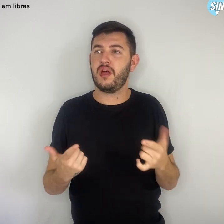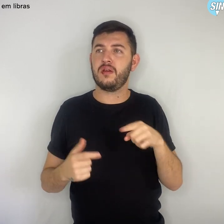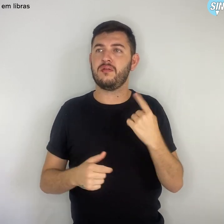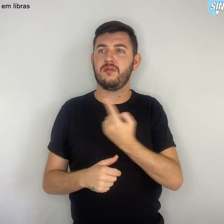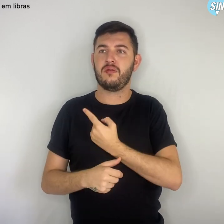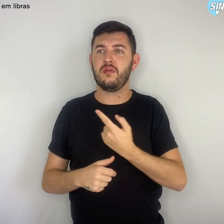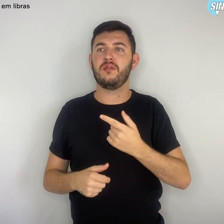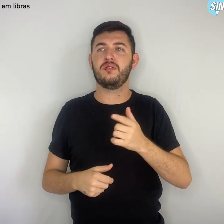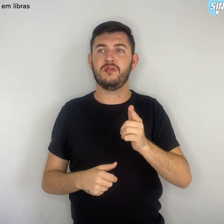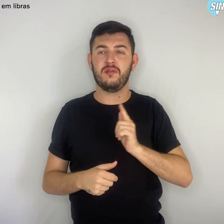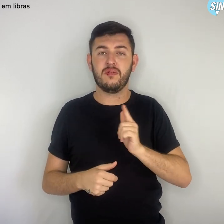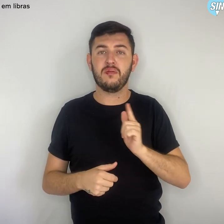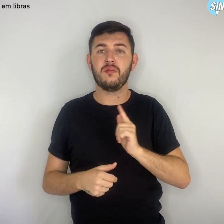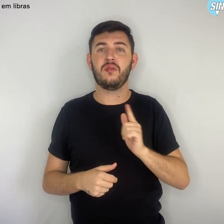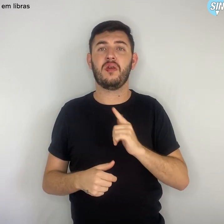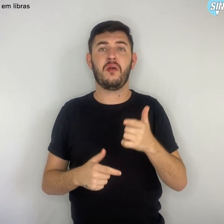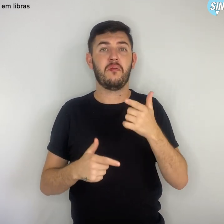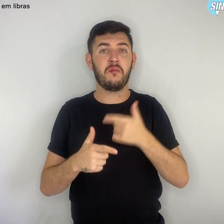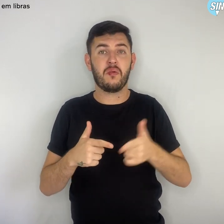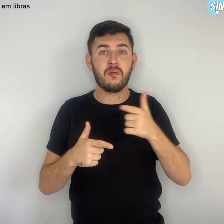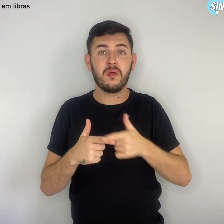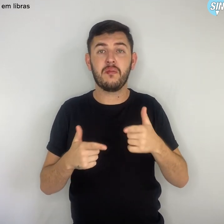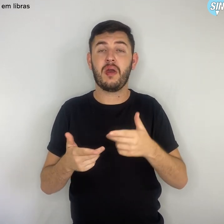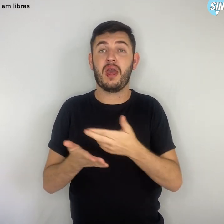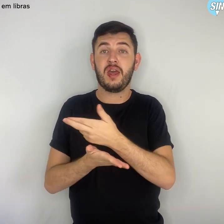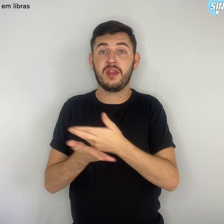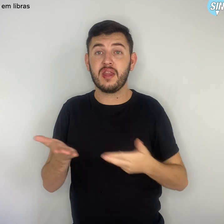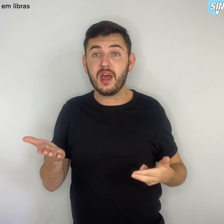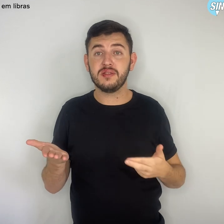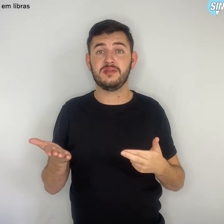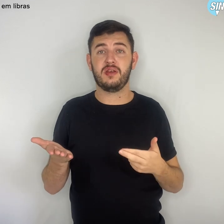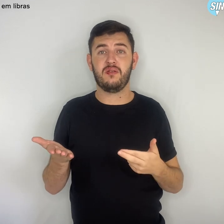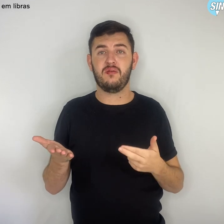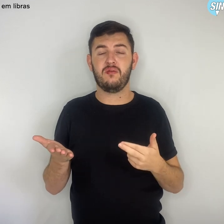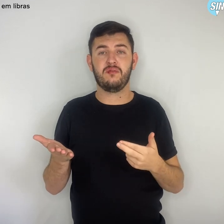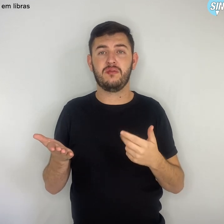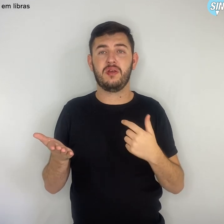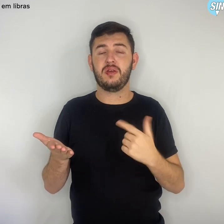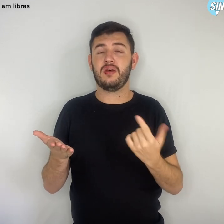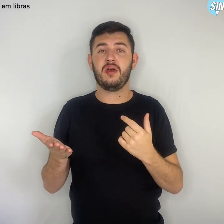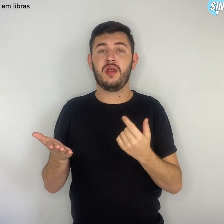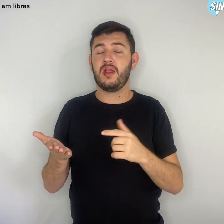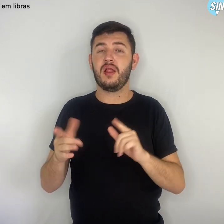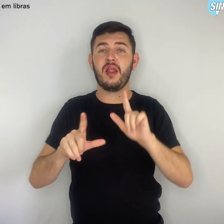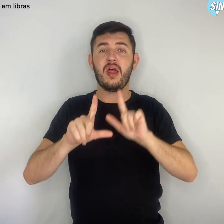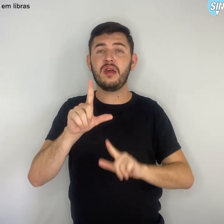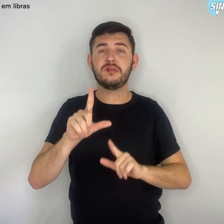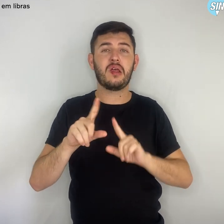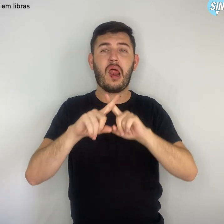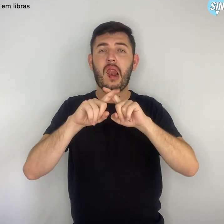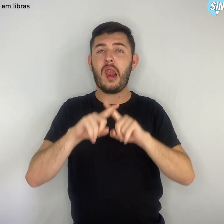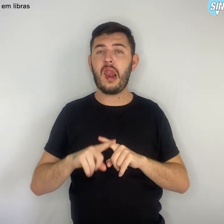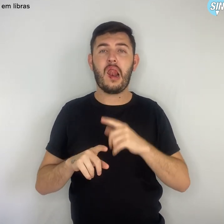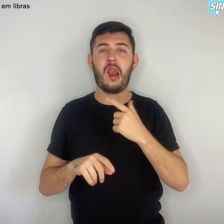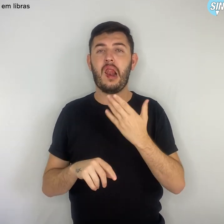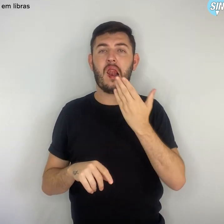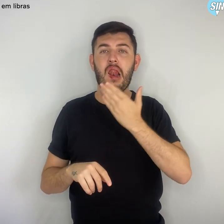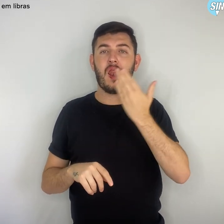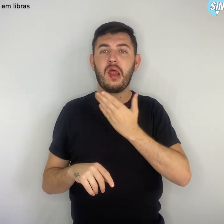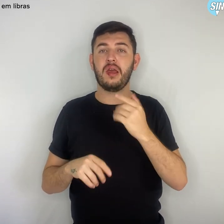redações foram enviadas de forma ilegível. E no caso de desenho, a técnica aplicada